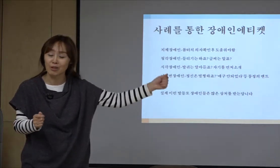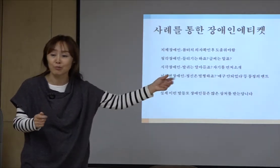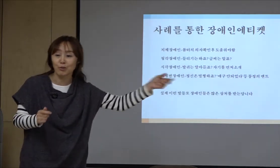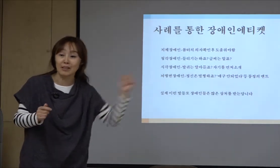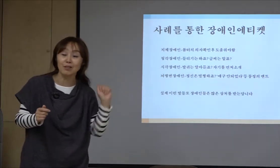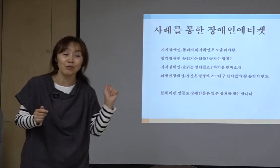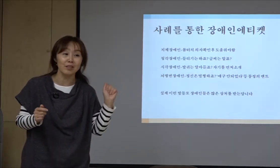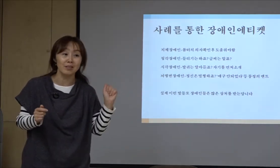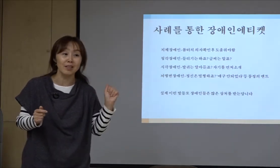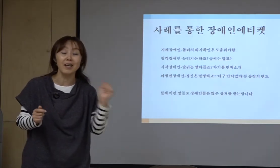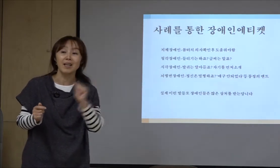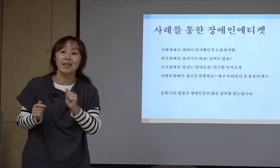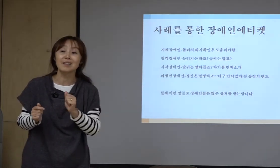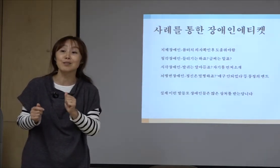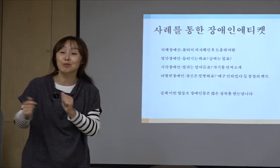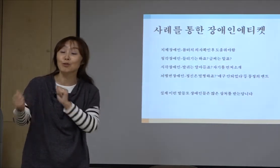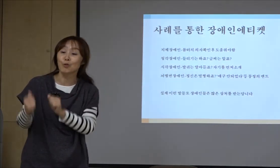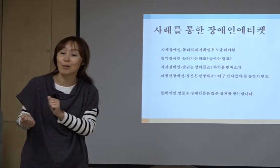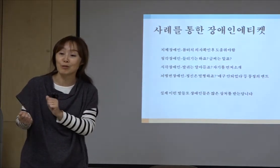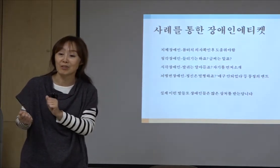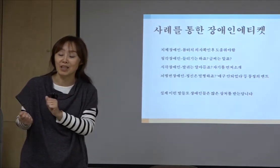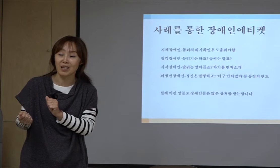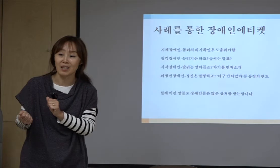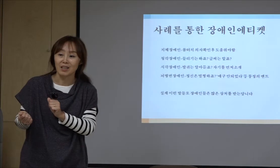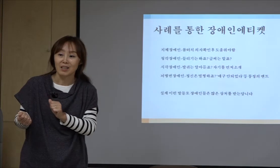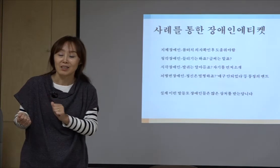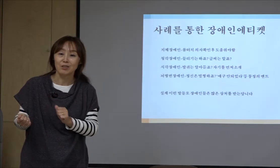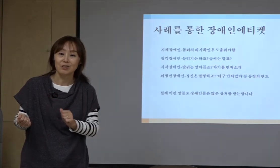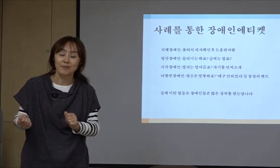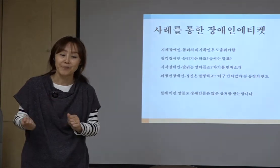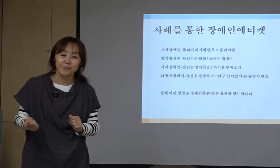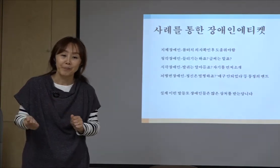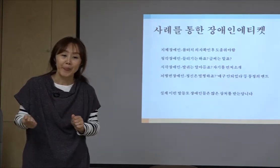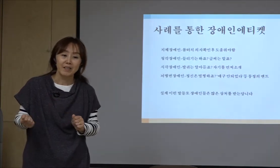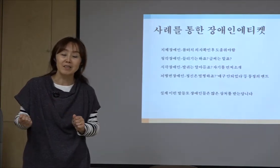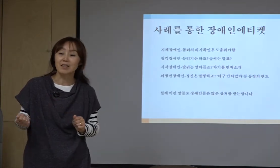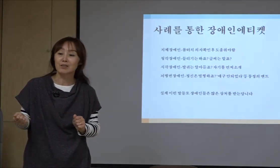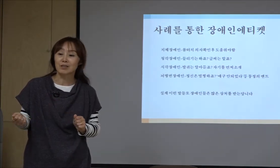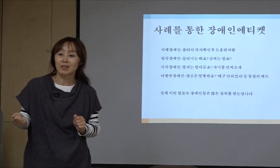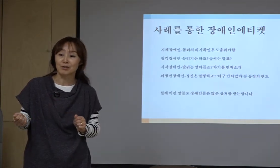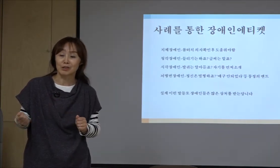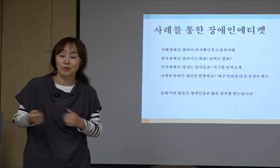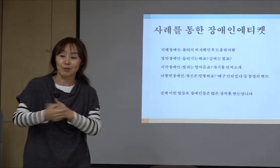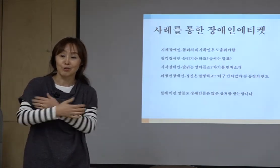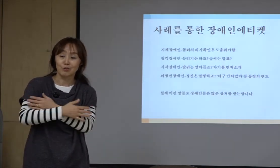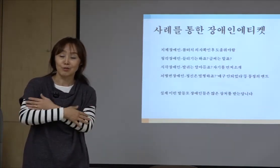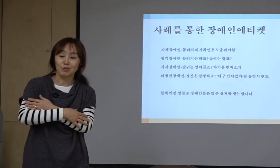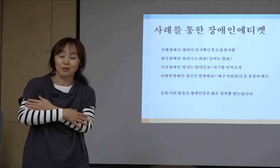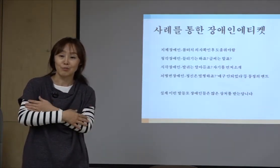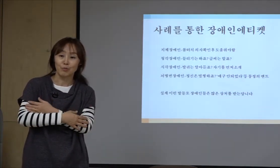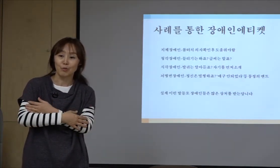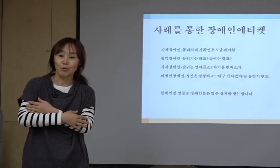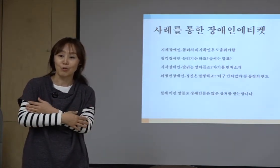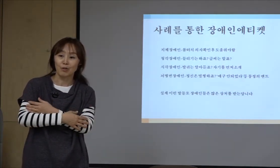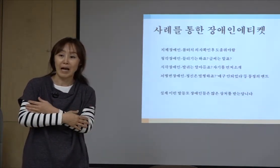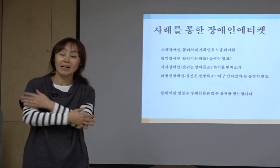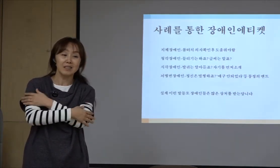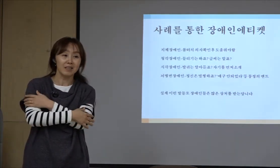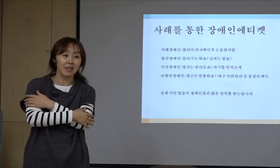아니면 좀 갖다 주세요 했을 때 갖다 주면 서로 고마운 건데, 이거는 실제 그런 사례도 있어요. 그 뭐